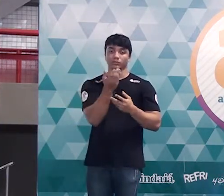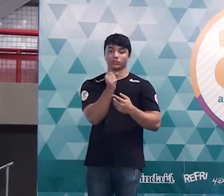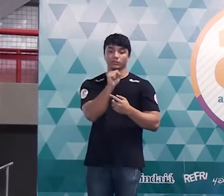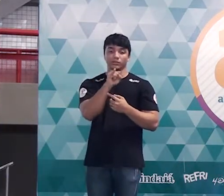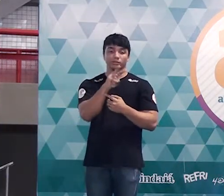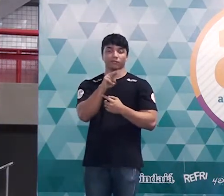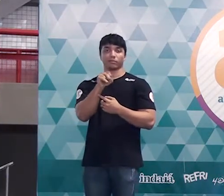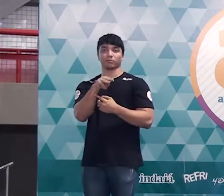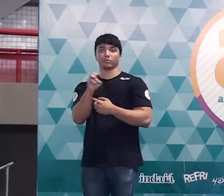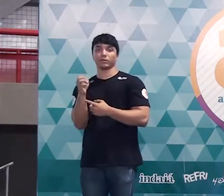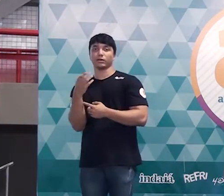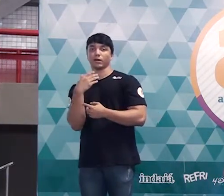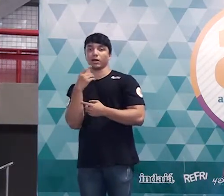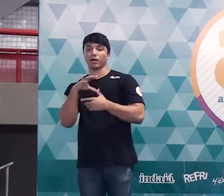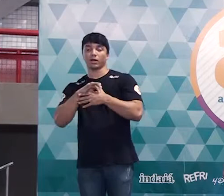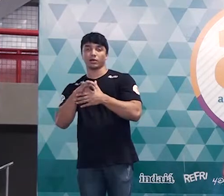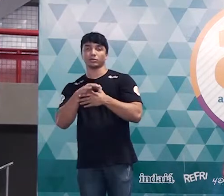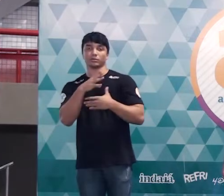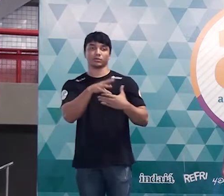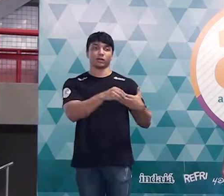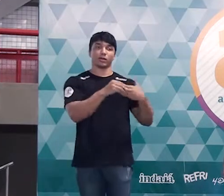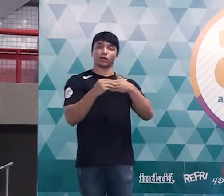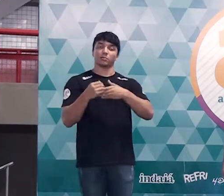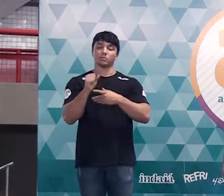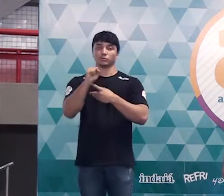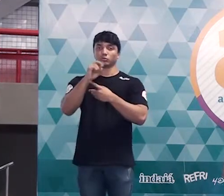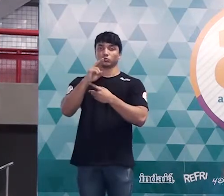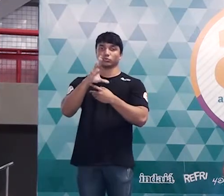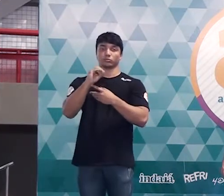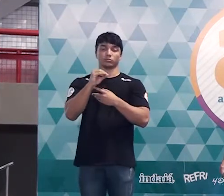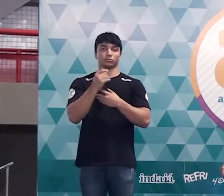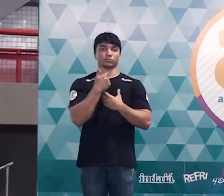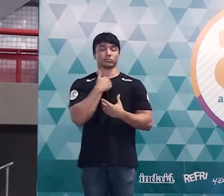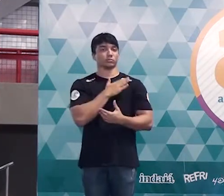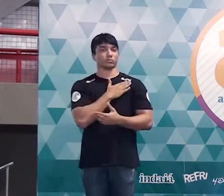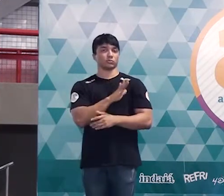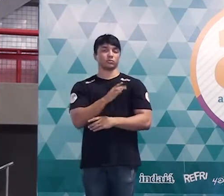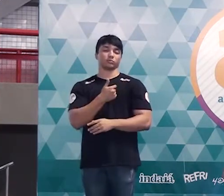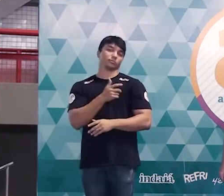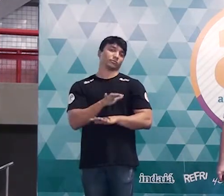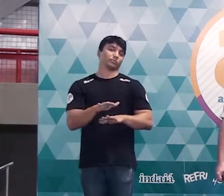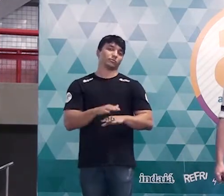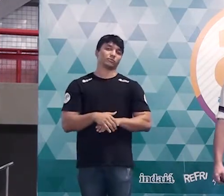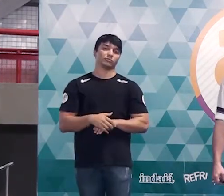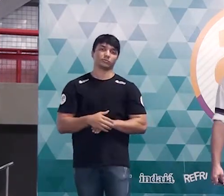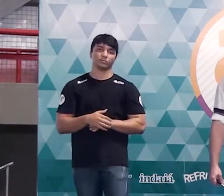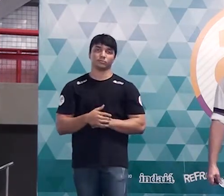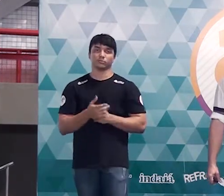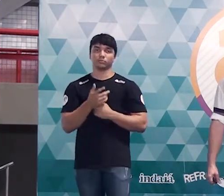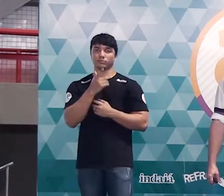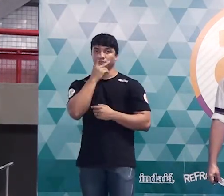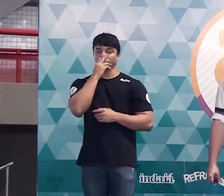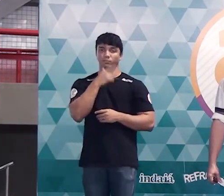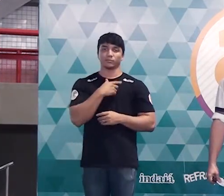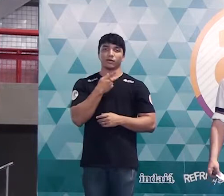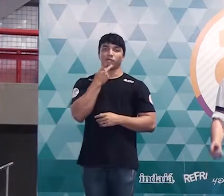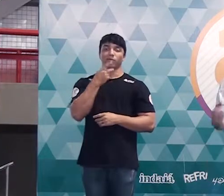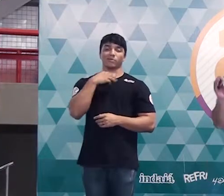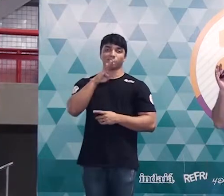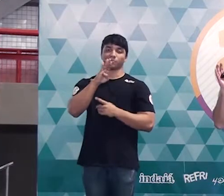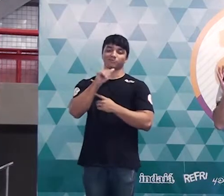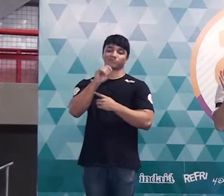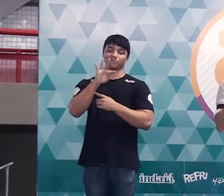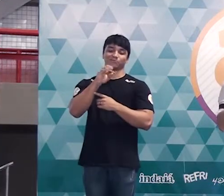a carne. Traga-me o suco. Meu pai não vai gostar disso, não, pessoal. A gente bota esse menino para estudar, volta baitola, né? Quer